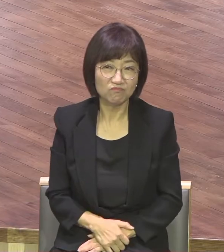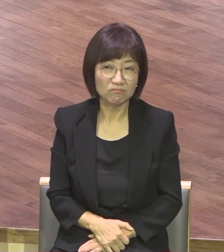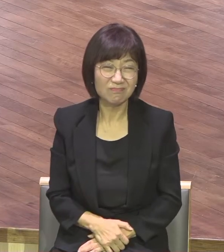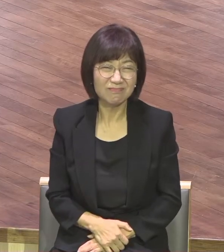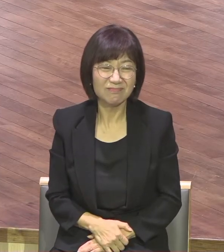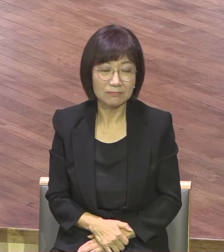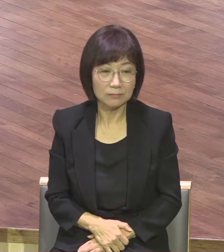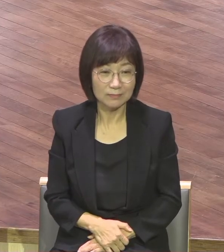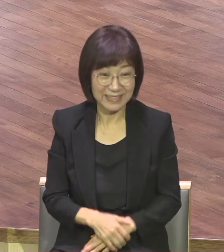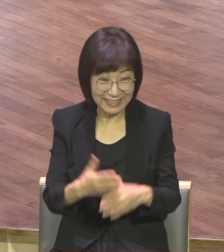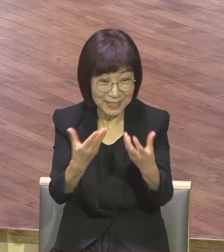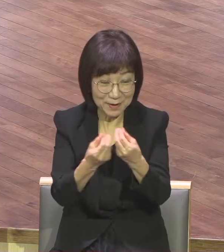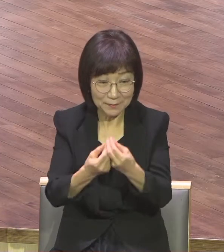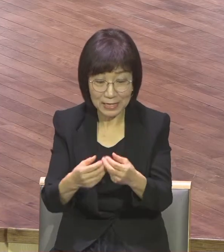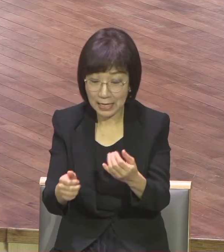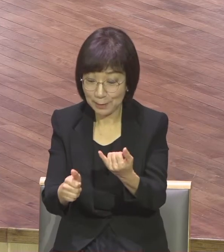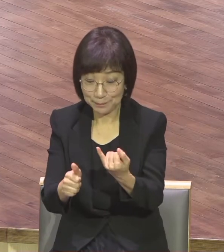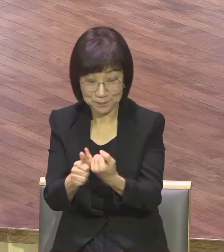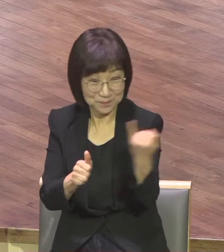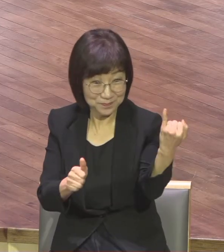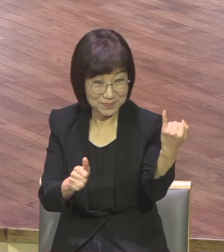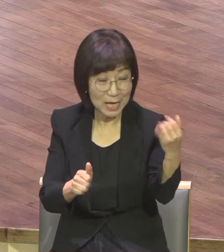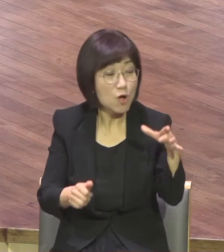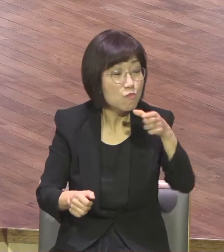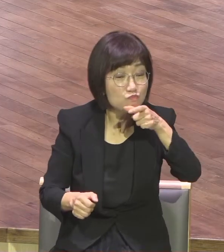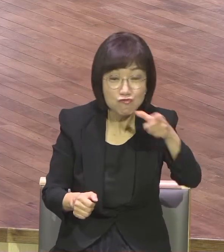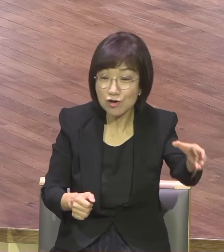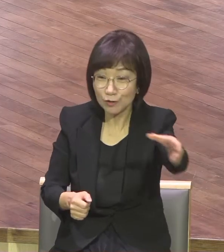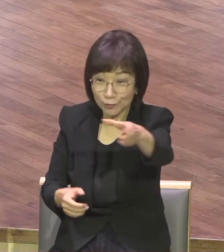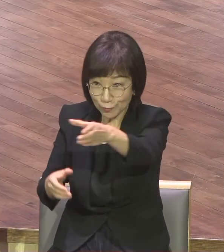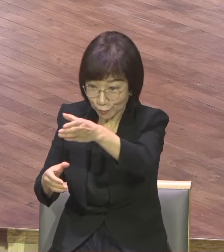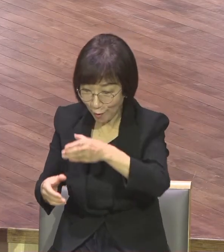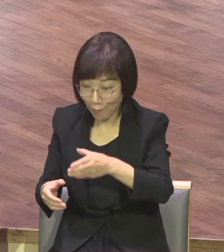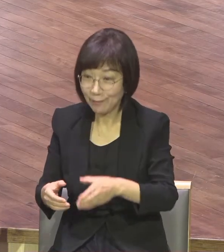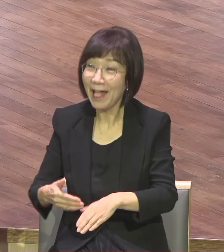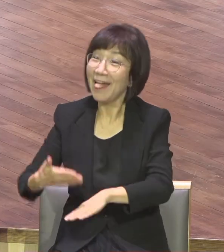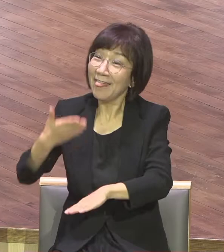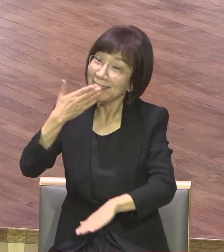심지어 와이프가 물을 갖다 준 데다 땡큐예요. 우린 땡큐 안 당연한 거를.